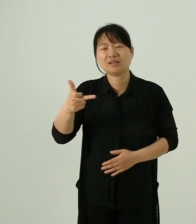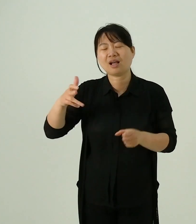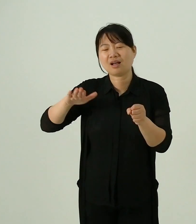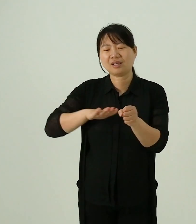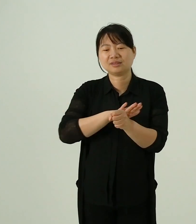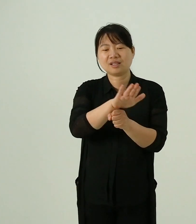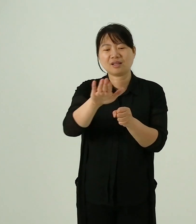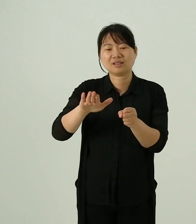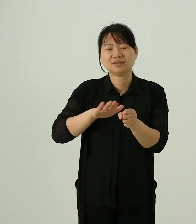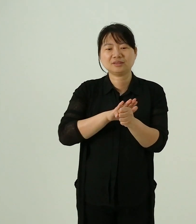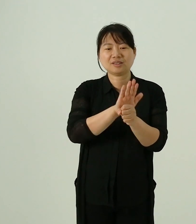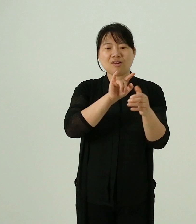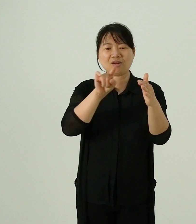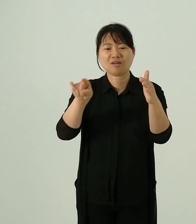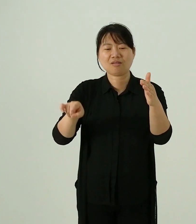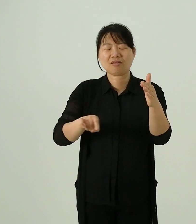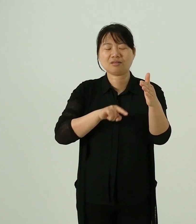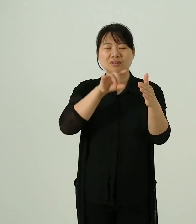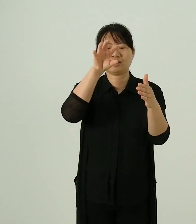사랑 안에서